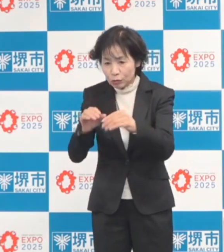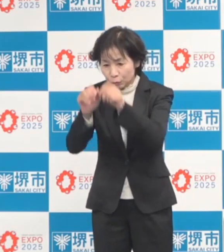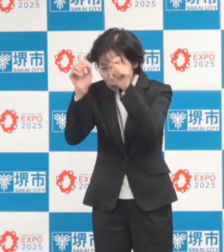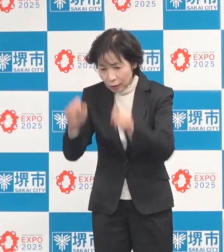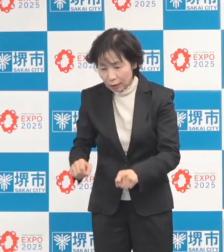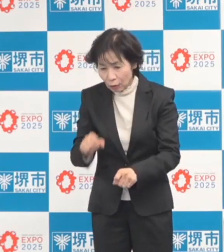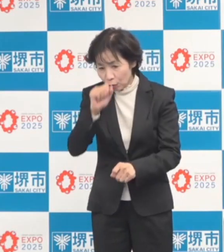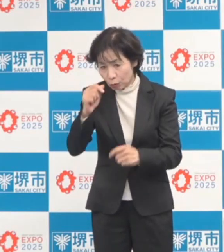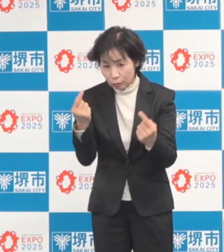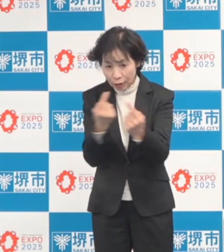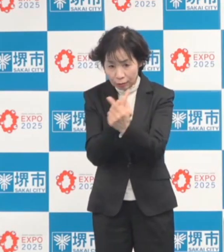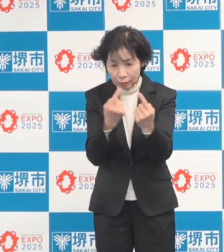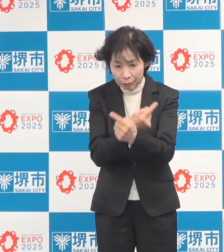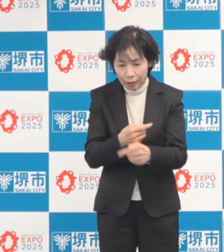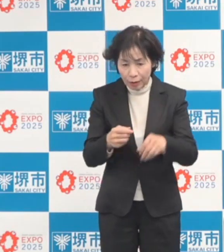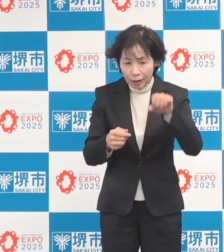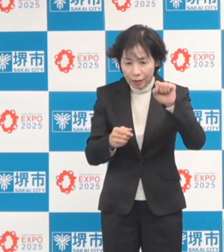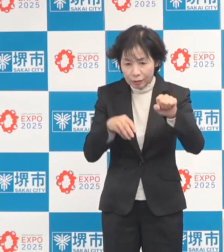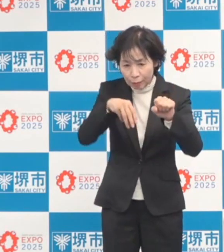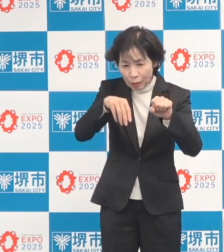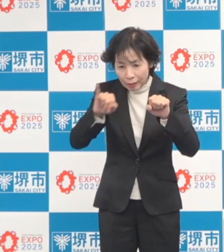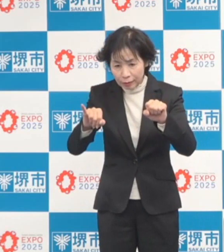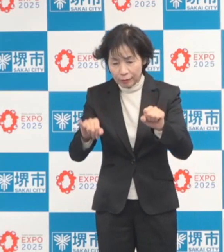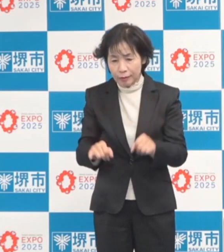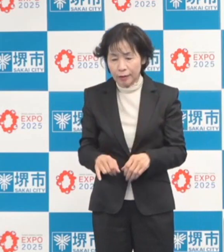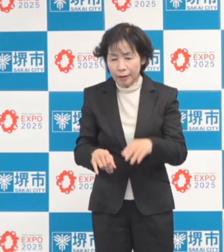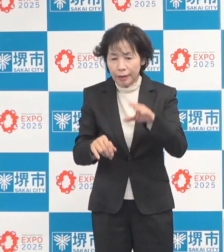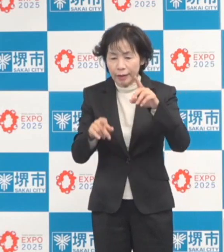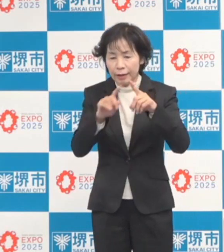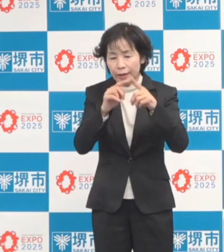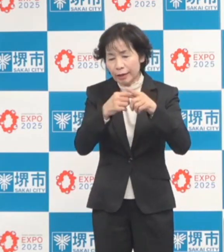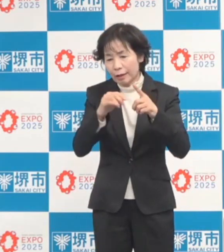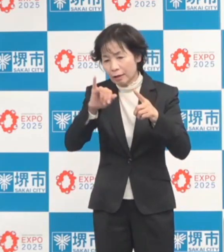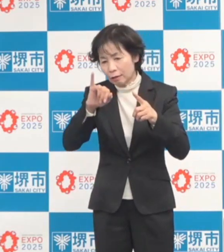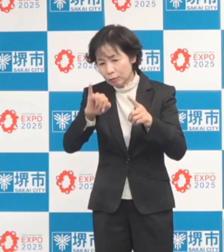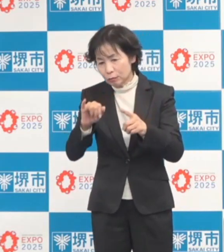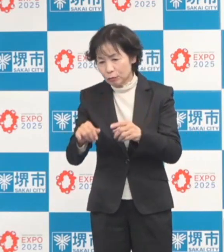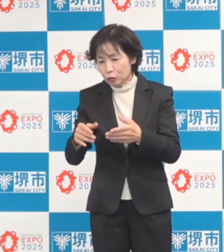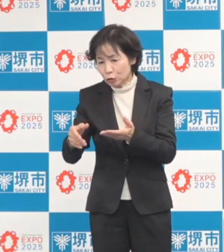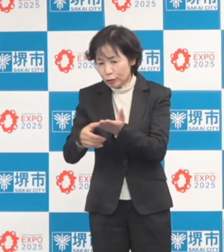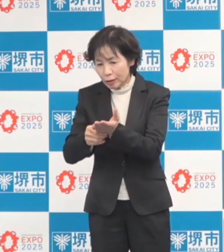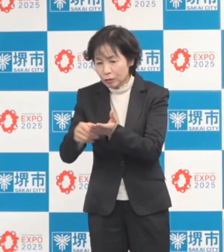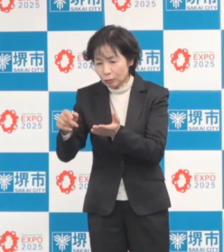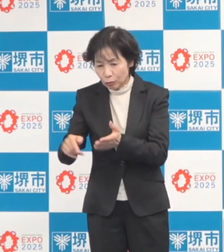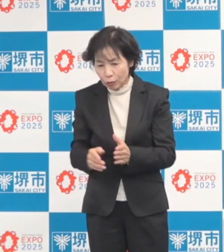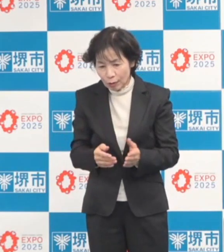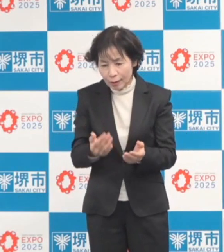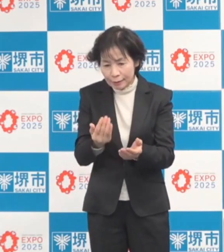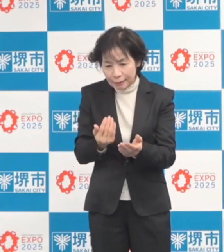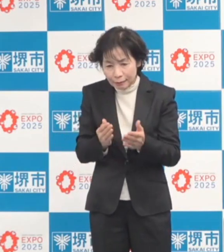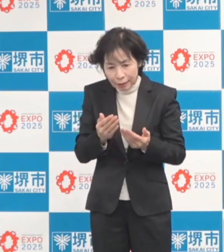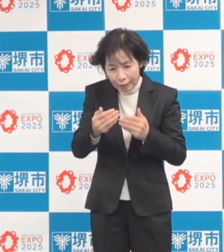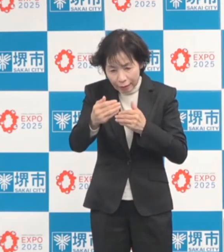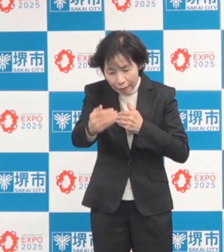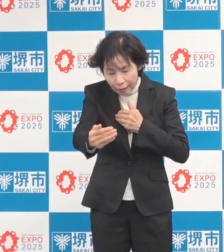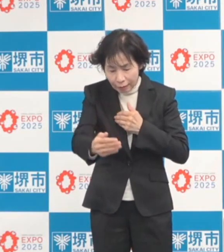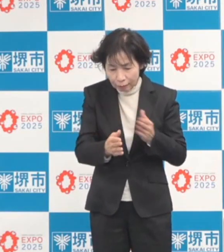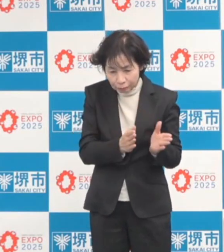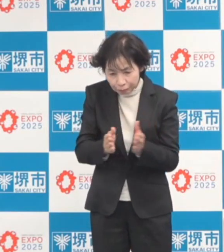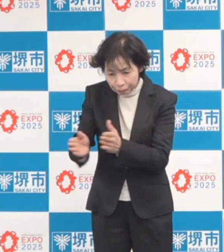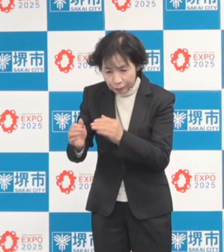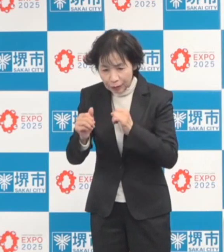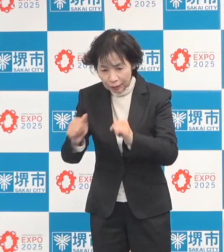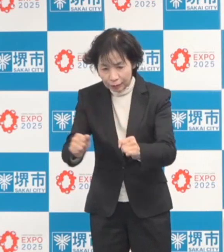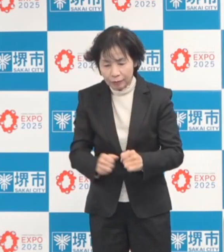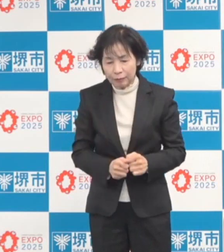ため、SMI 都心ラインにおいては、ART ステーションの暫定整備等を行いまして、自動運転車両の静